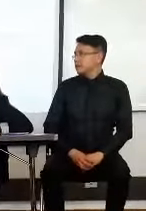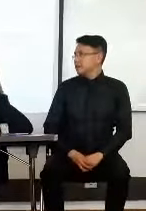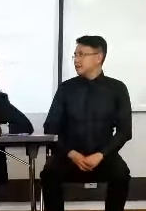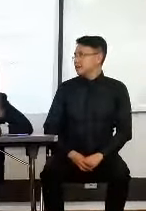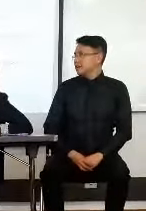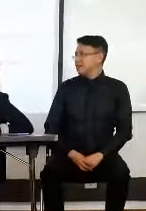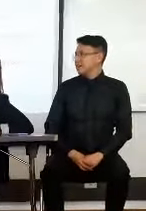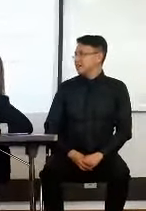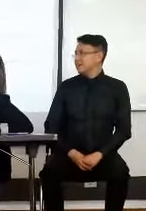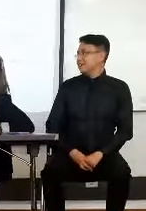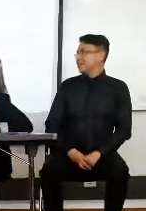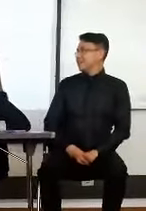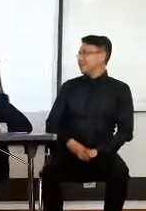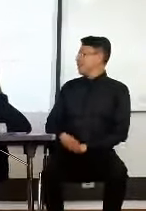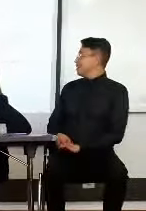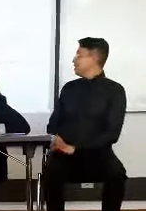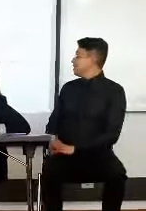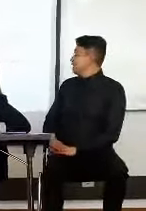Es por el tiempo.